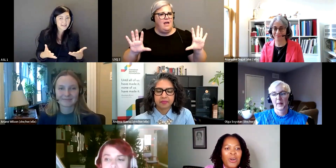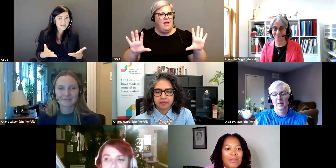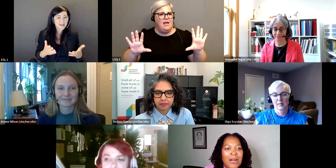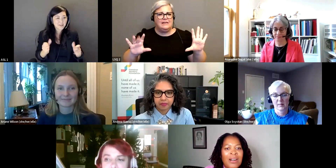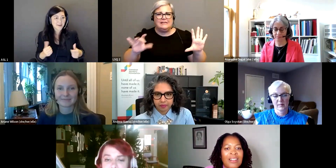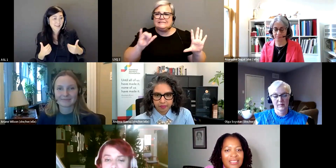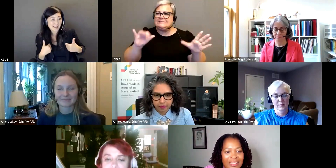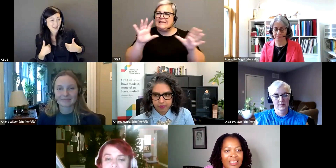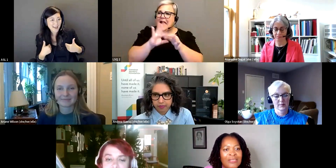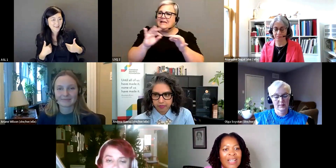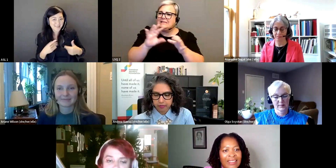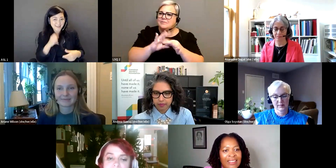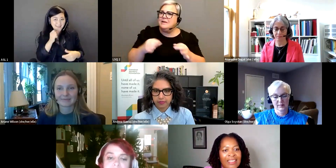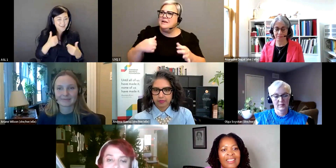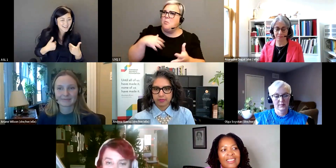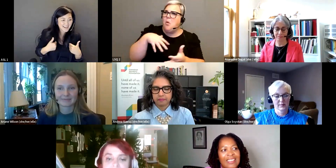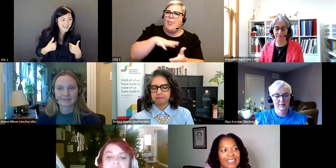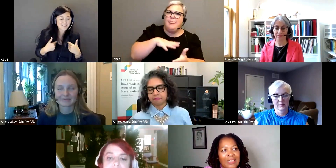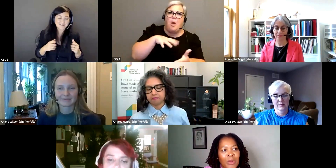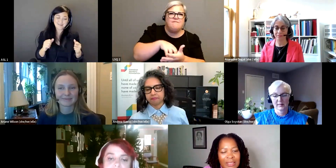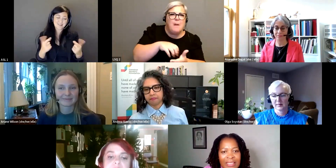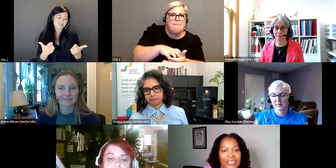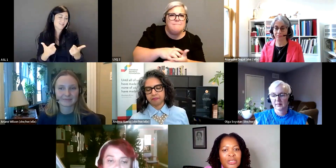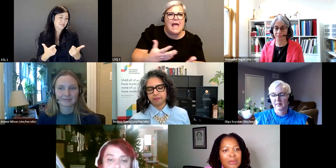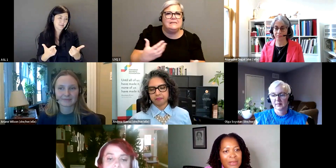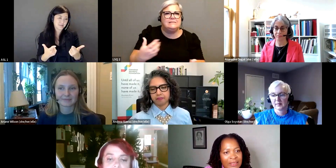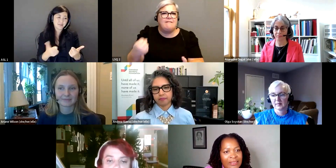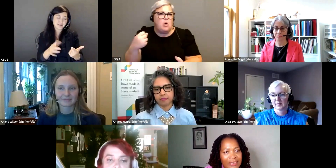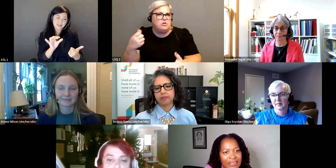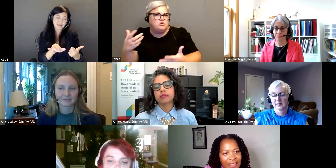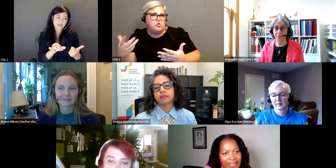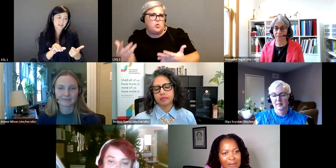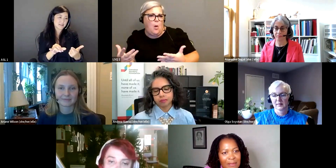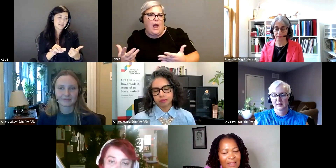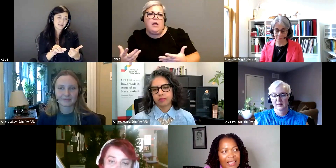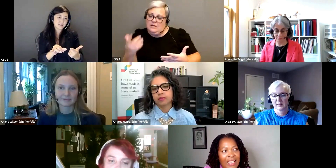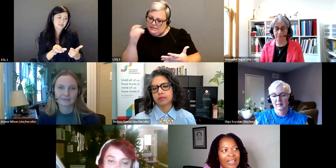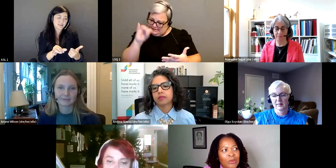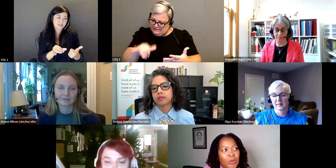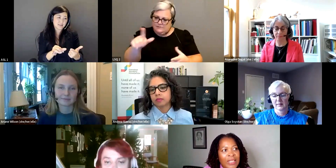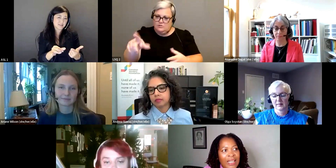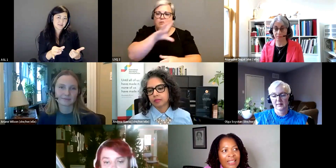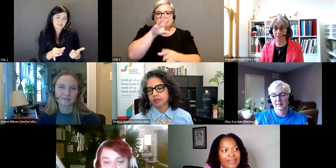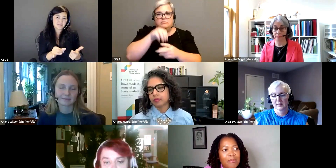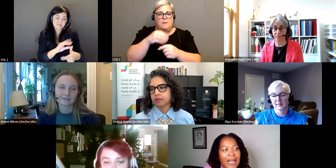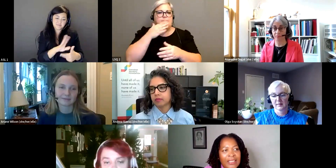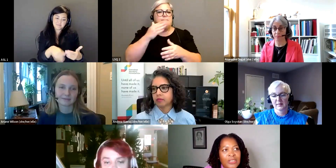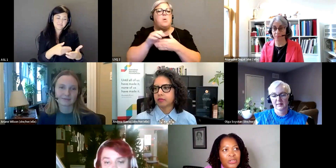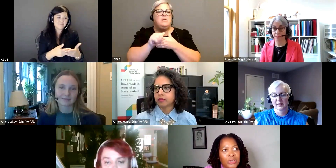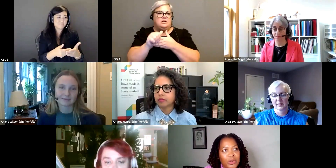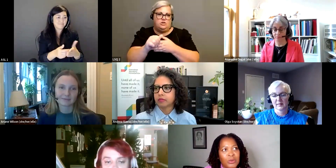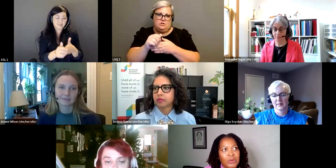parle de ses faiblesses et de ses forces, c'est cela qui fait partie d'un bon leadership.